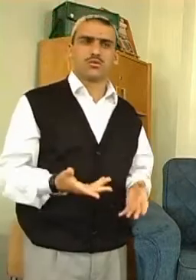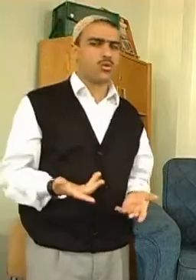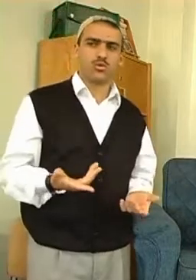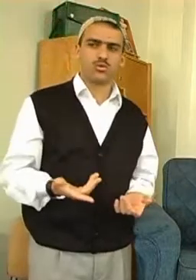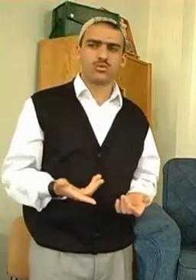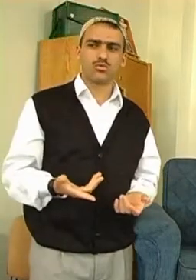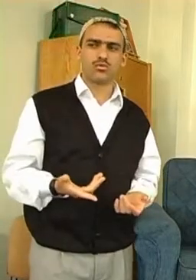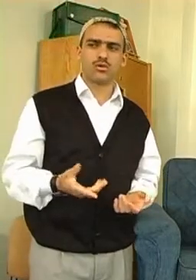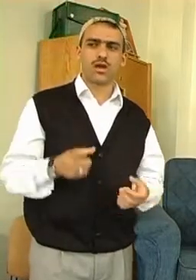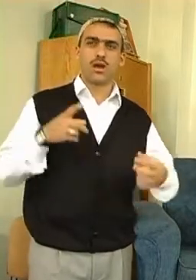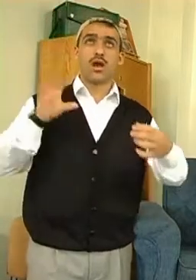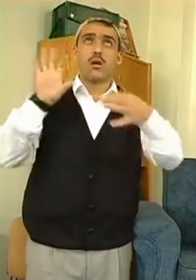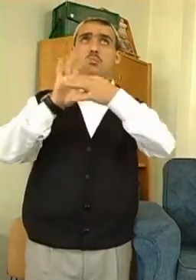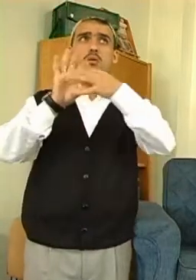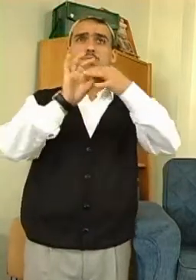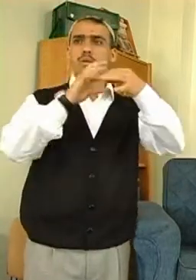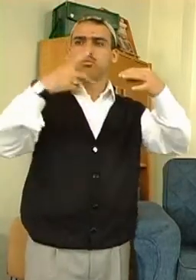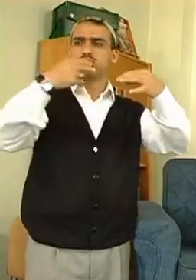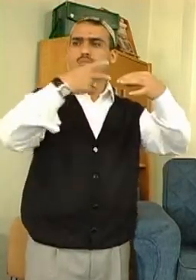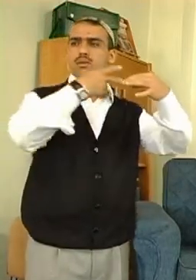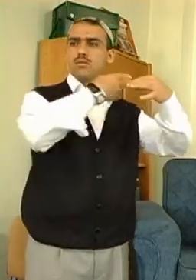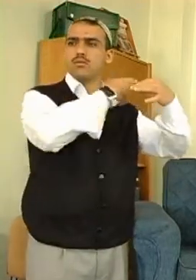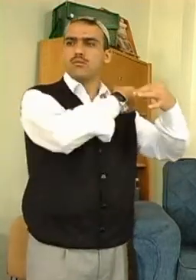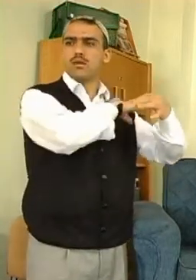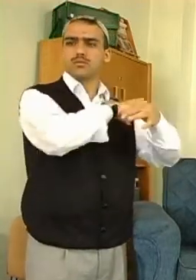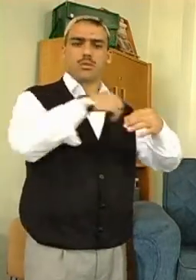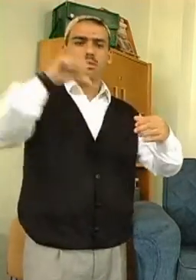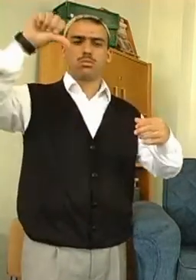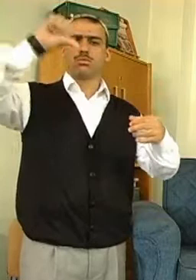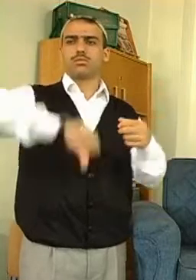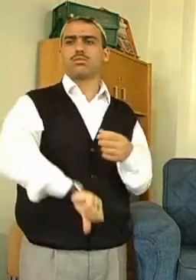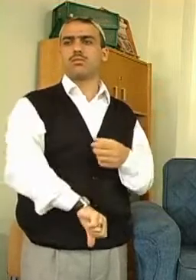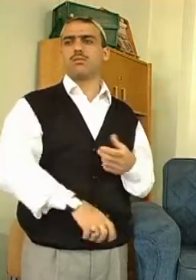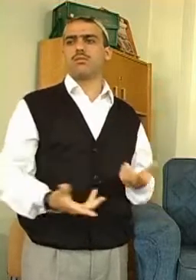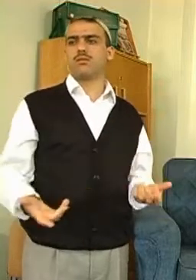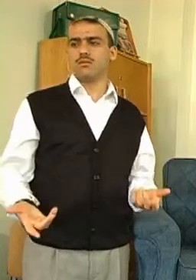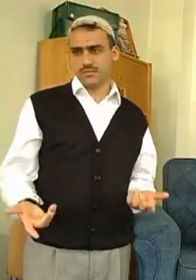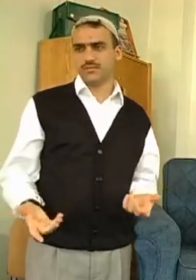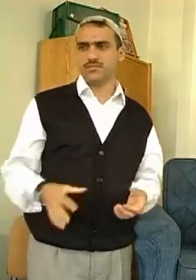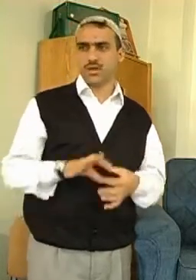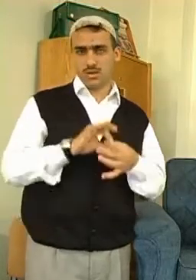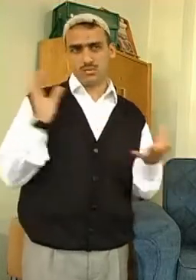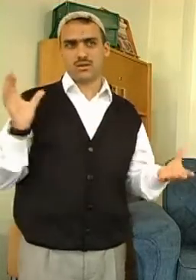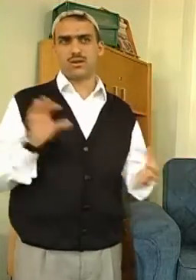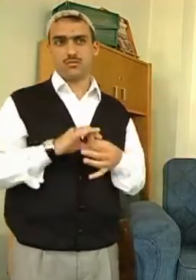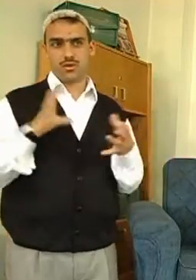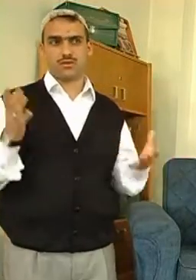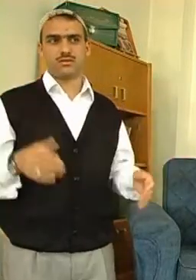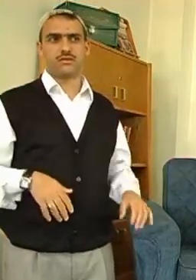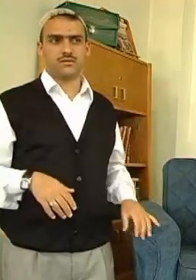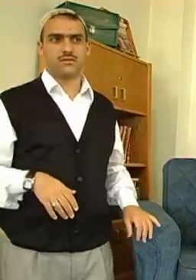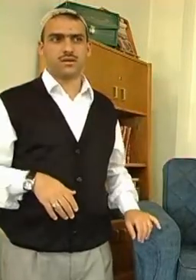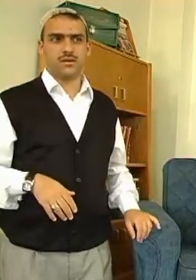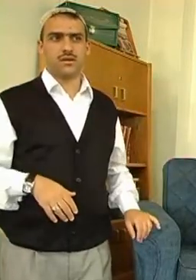Yapanı unuttun mu insan ustayı? Ona ait şeyler de unutur yani değil mi? Tabii, manevi cihetler. Onun sanatı